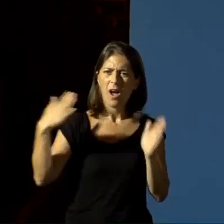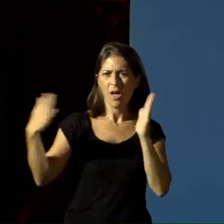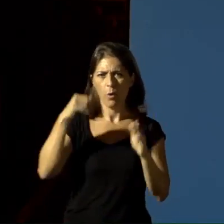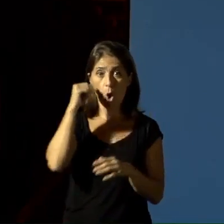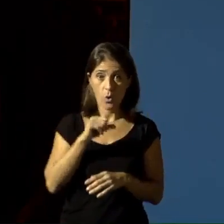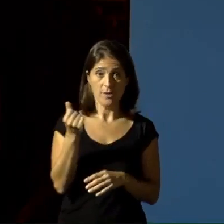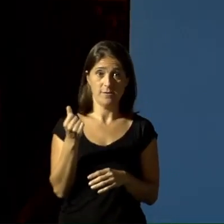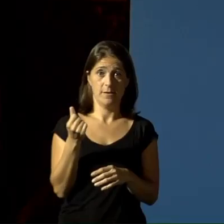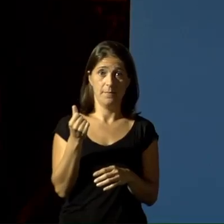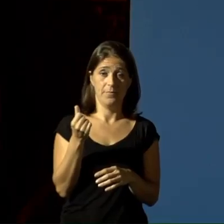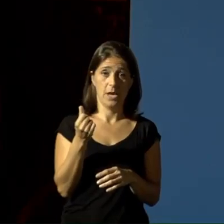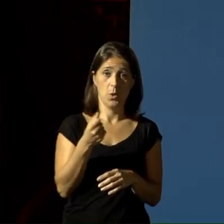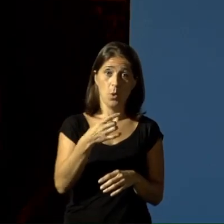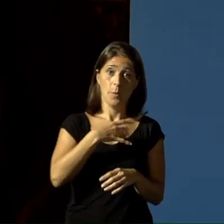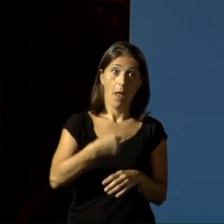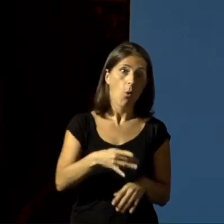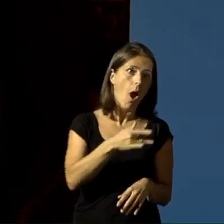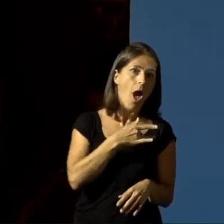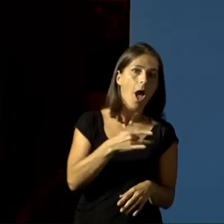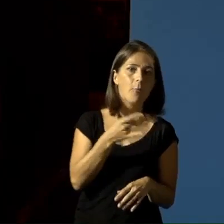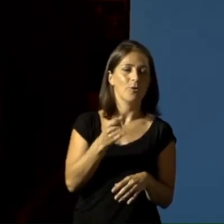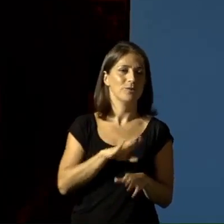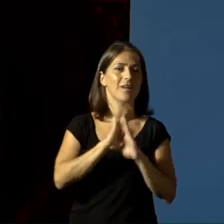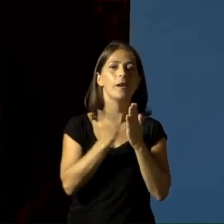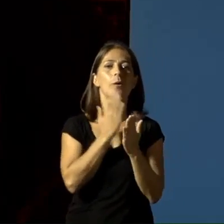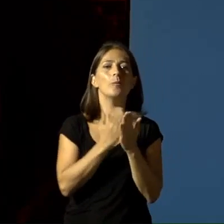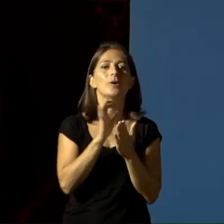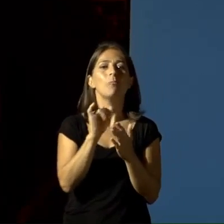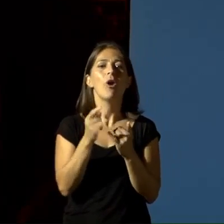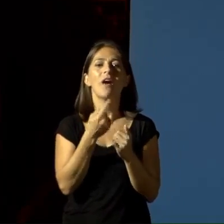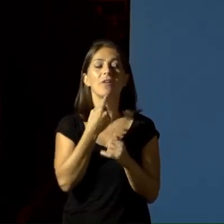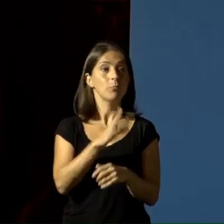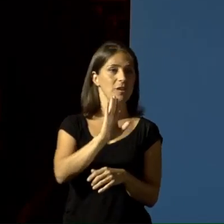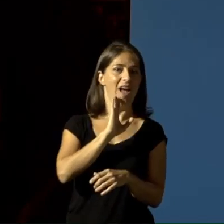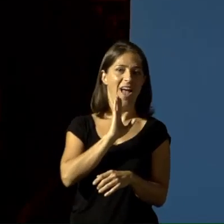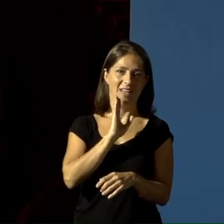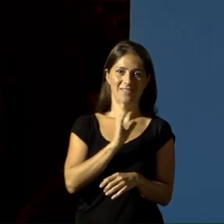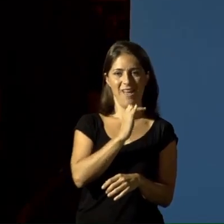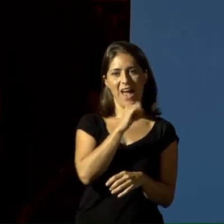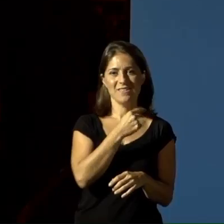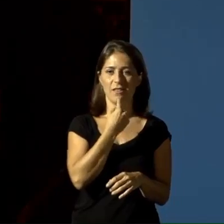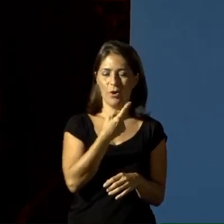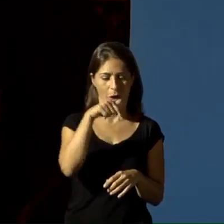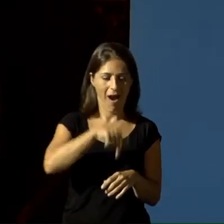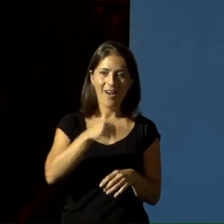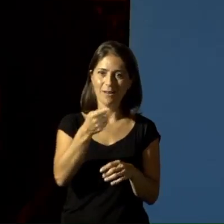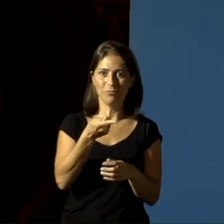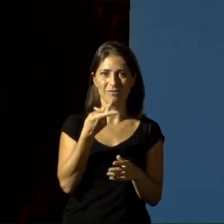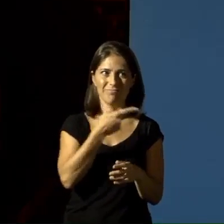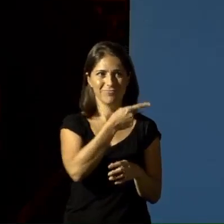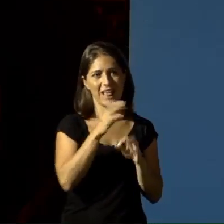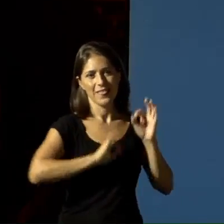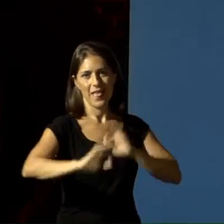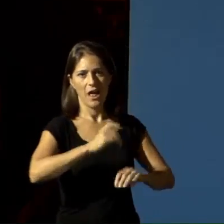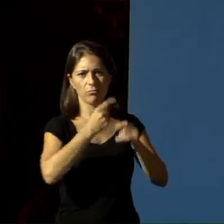Amor, o Blanco Amor da Esmorga, que Ángeles puxo maravillosamente en escena, pero tamén de xente ao lonxe,